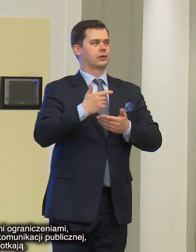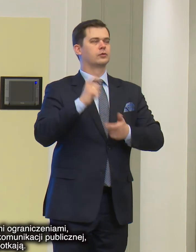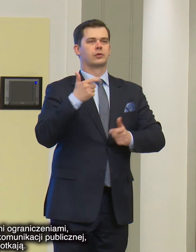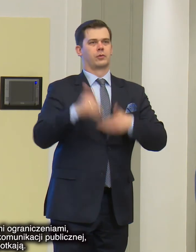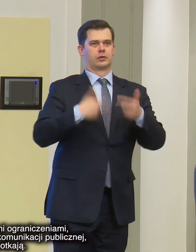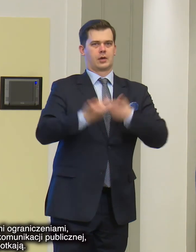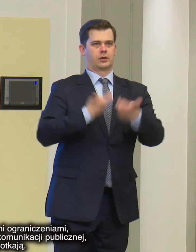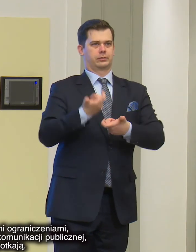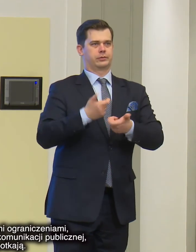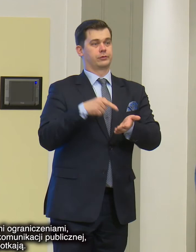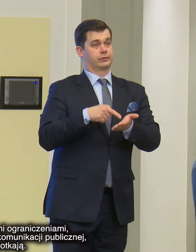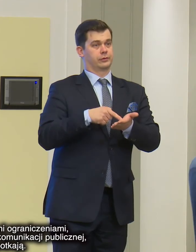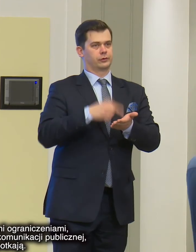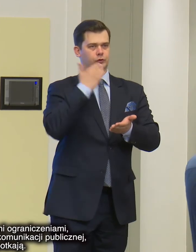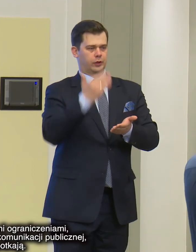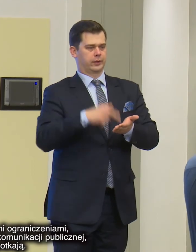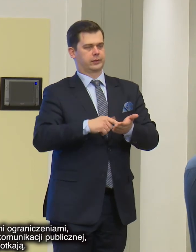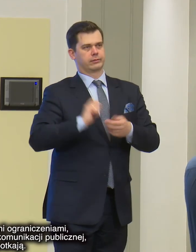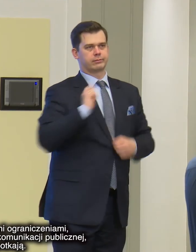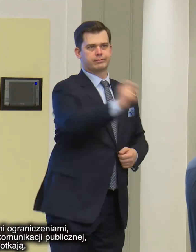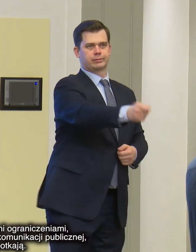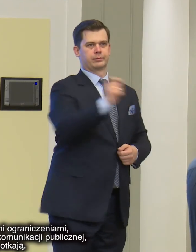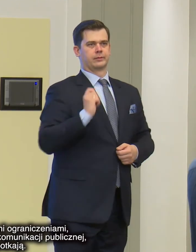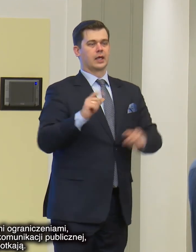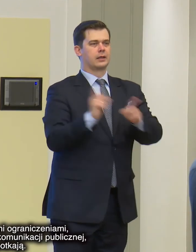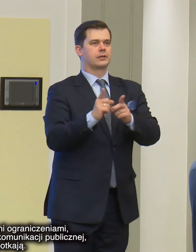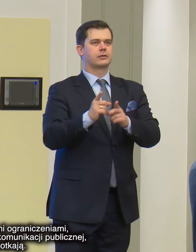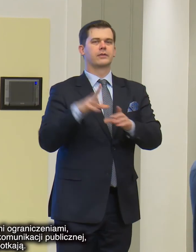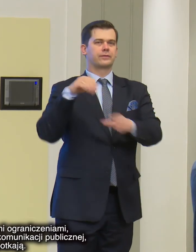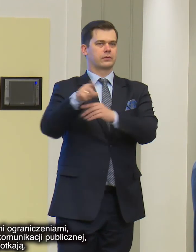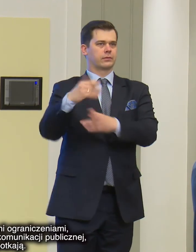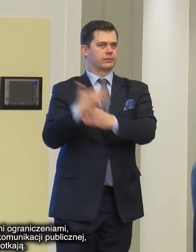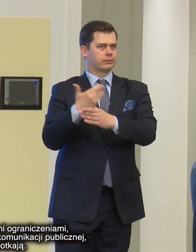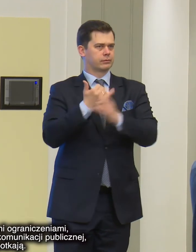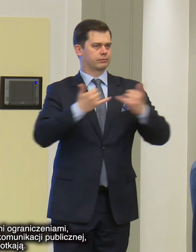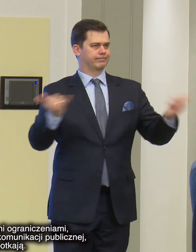liczyć w danym środku komunikacji publicznej u danego